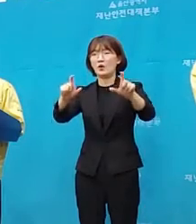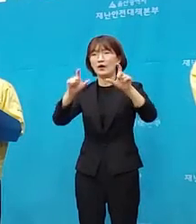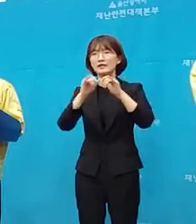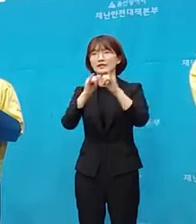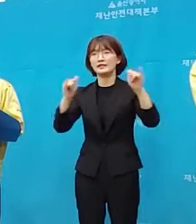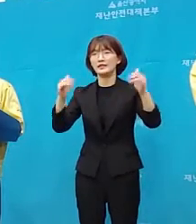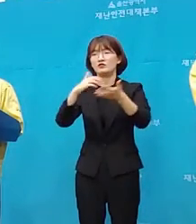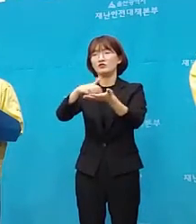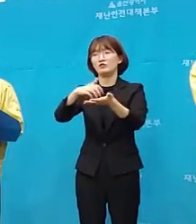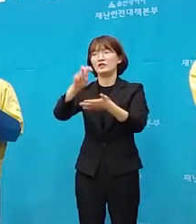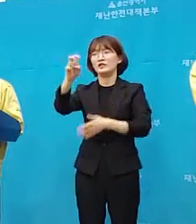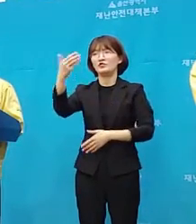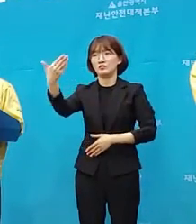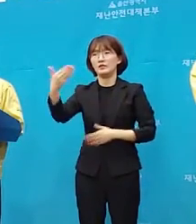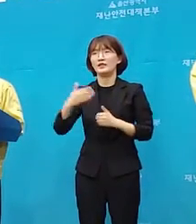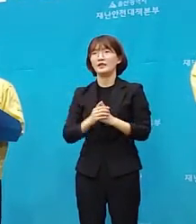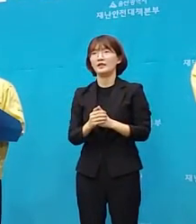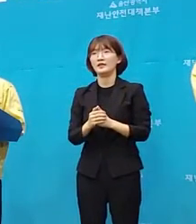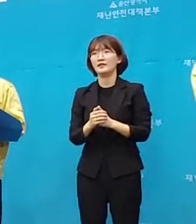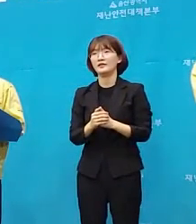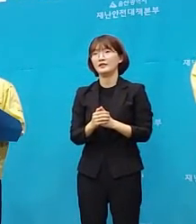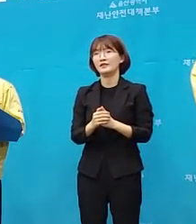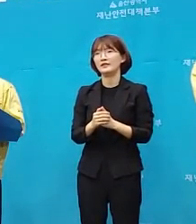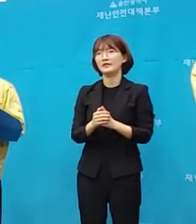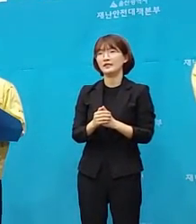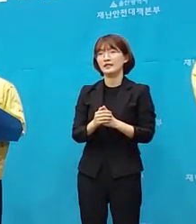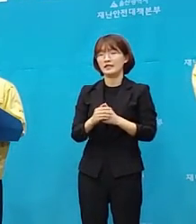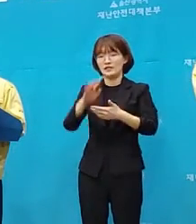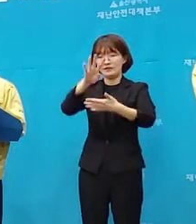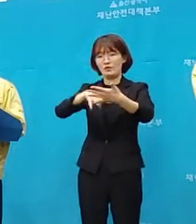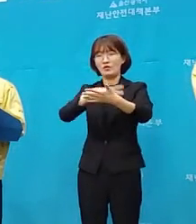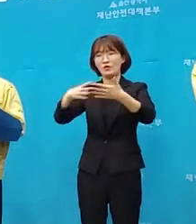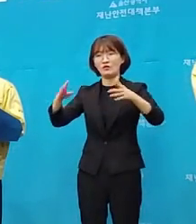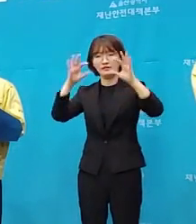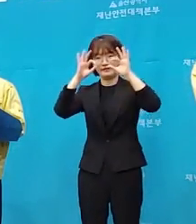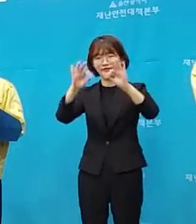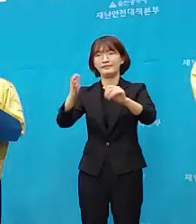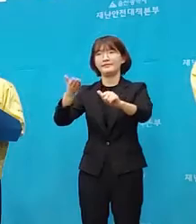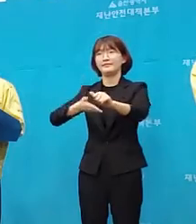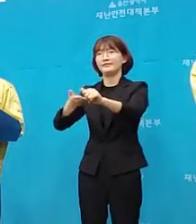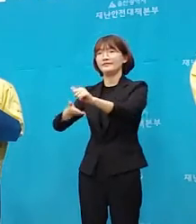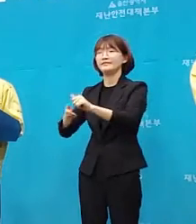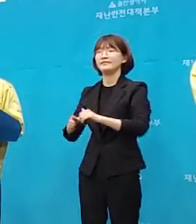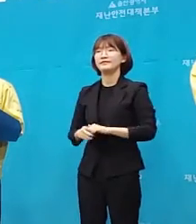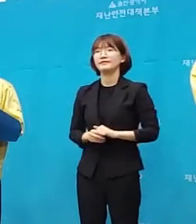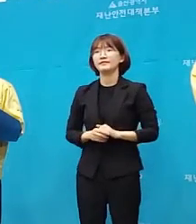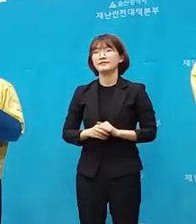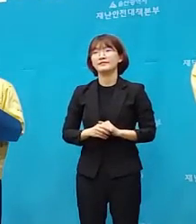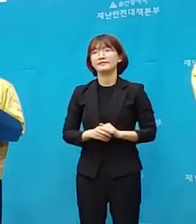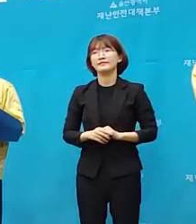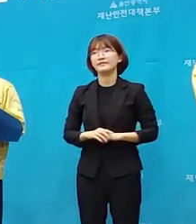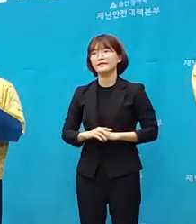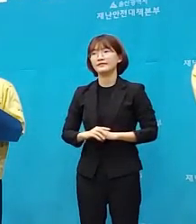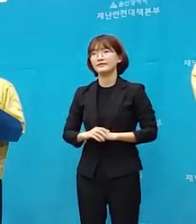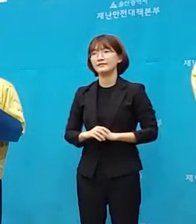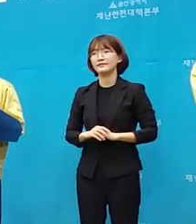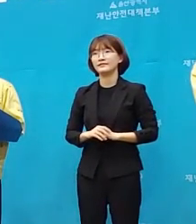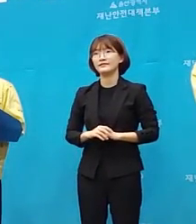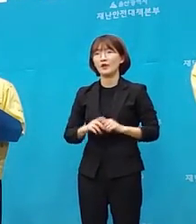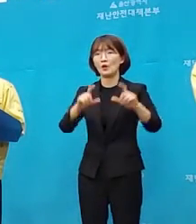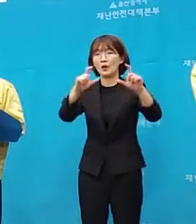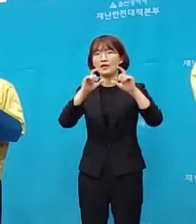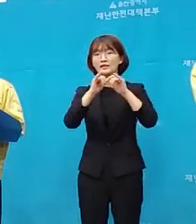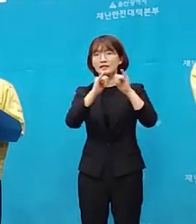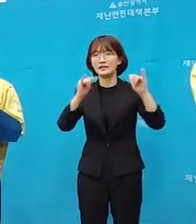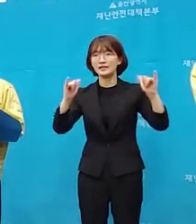29명입니다. 성별, 연령대별, 부분별 발생하는 참고해 주시기 바랍니다. 2페이지가 되겠습니다.